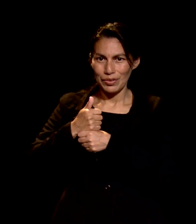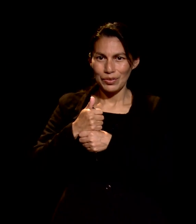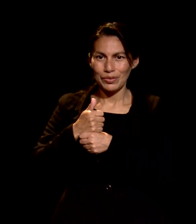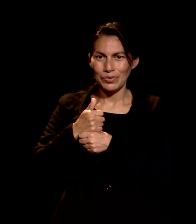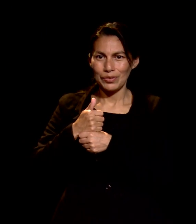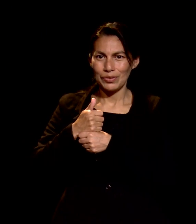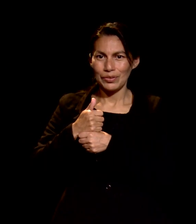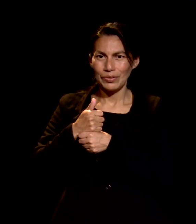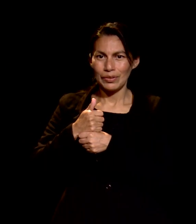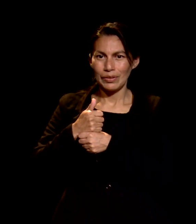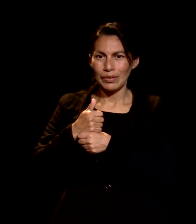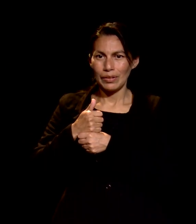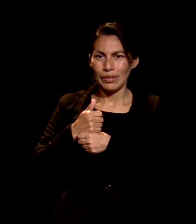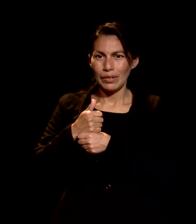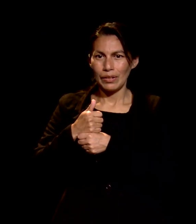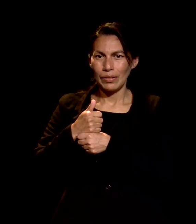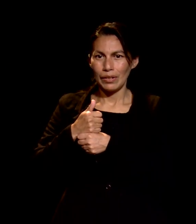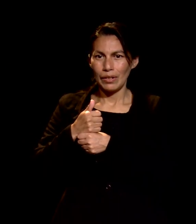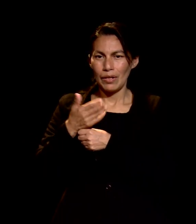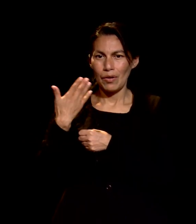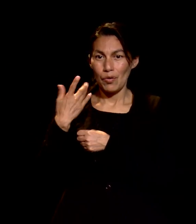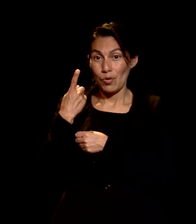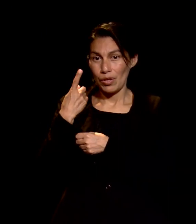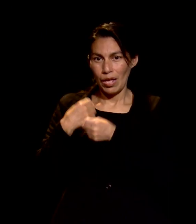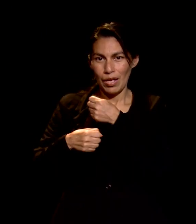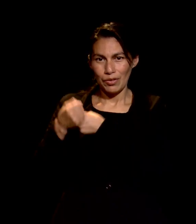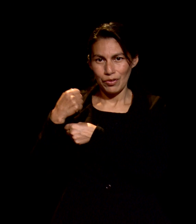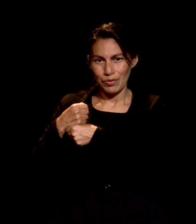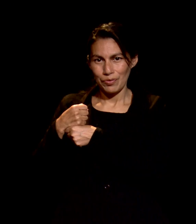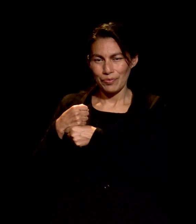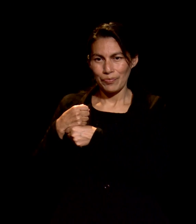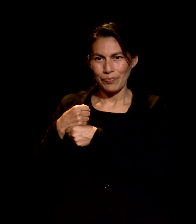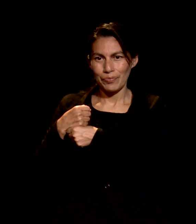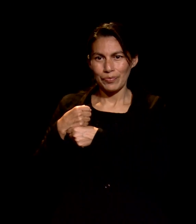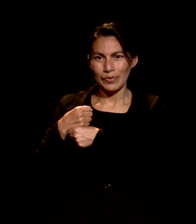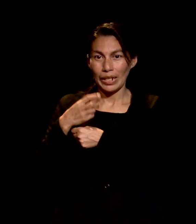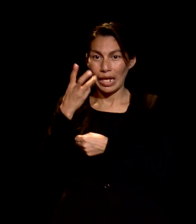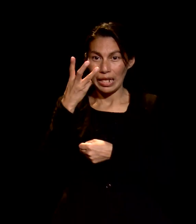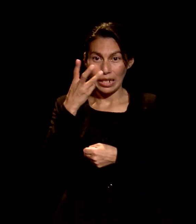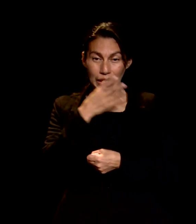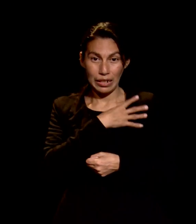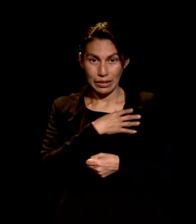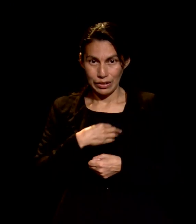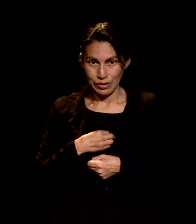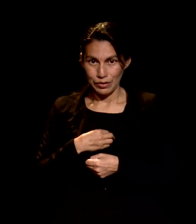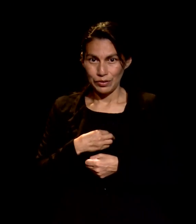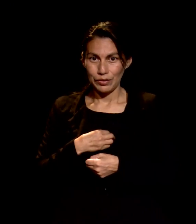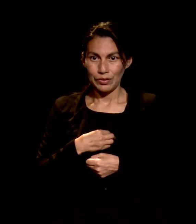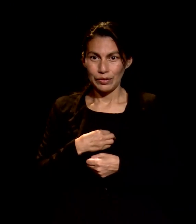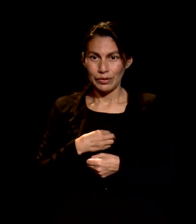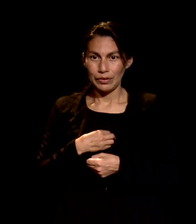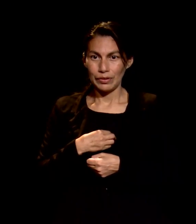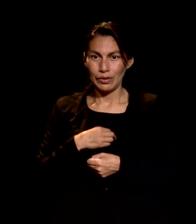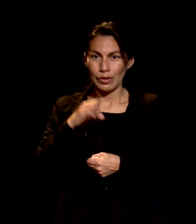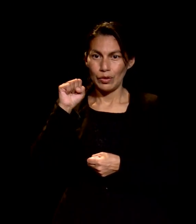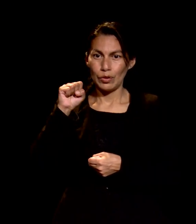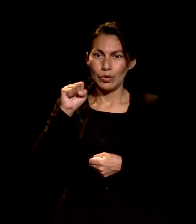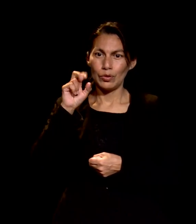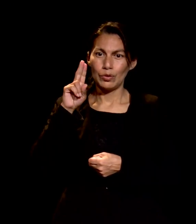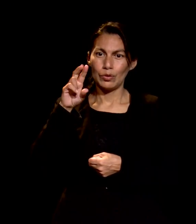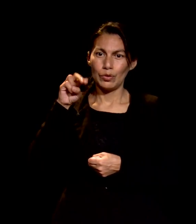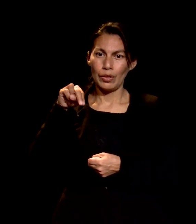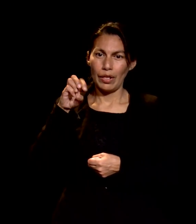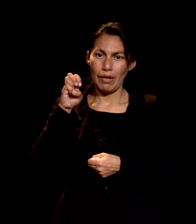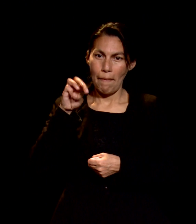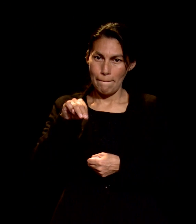casi un año atrás este están nuestros hijos ya tenemos tres Sunem